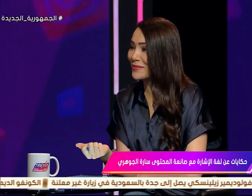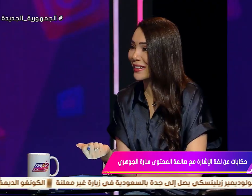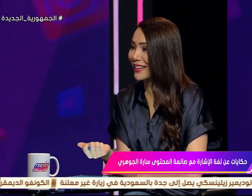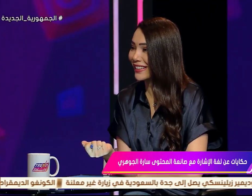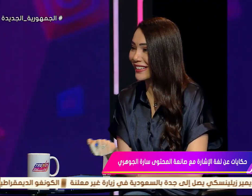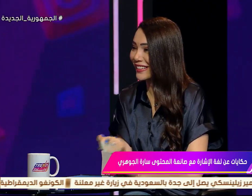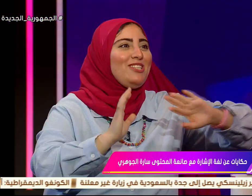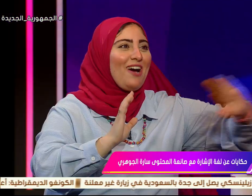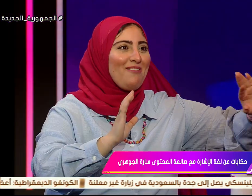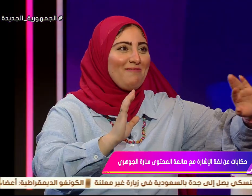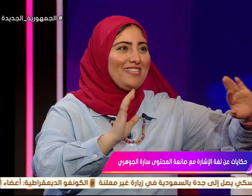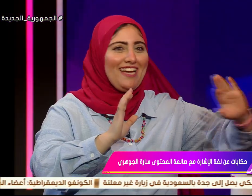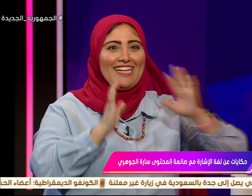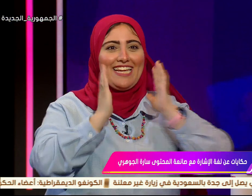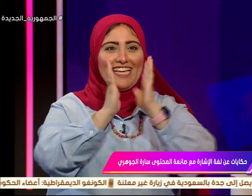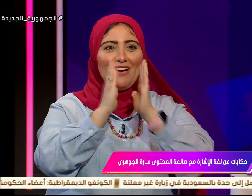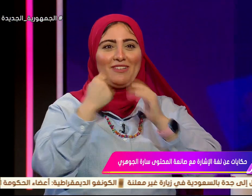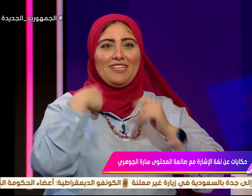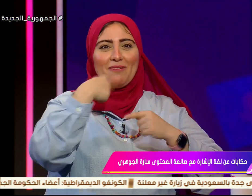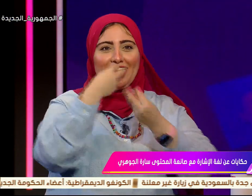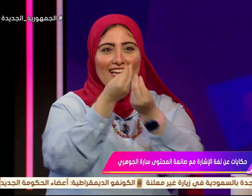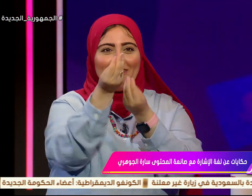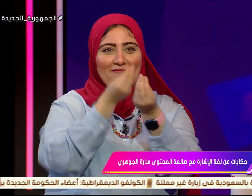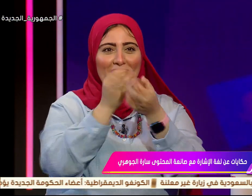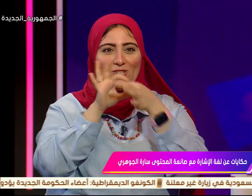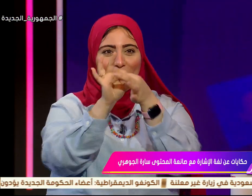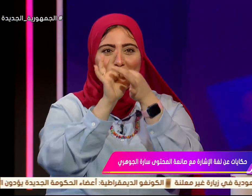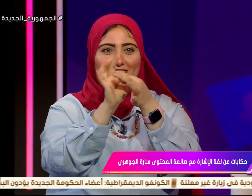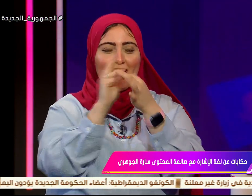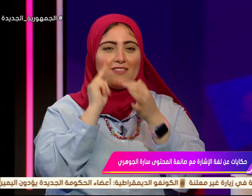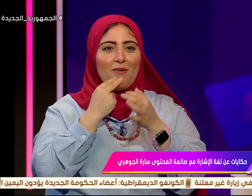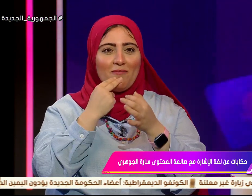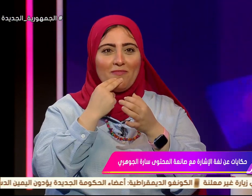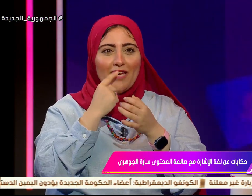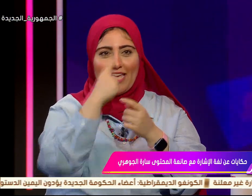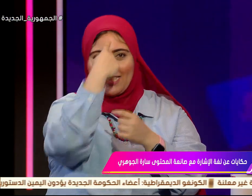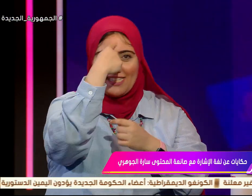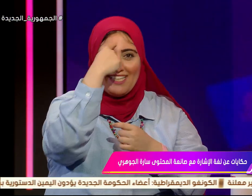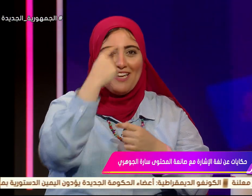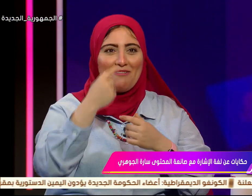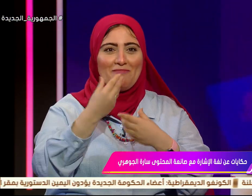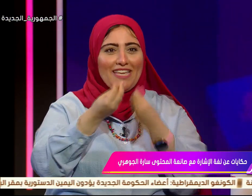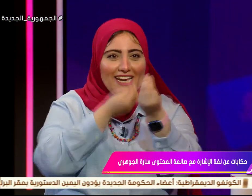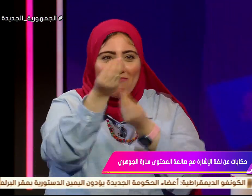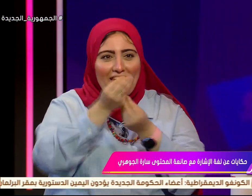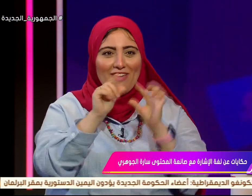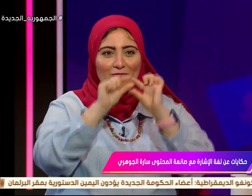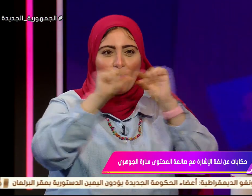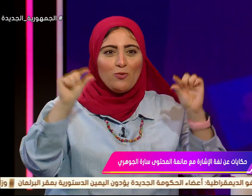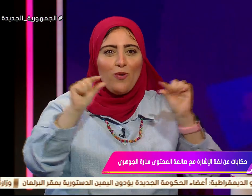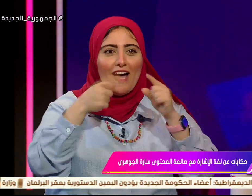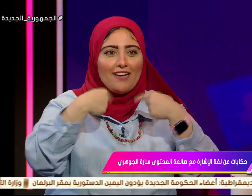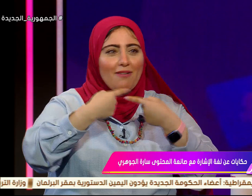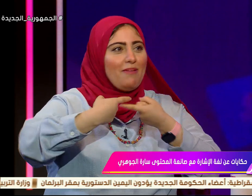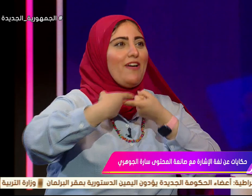الكلمه؟ انا ماليش دعوه بده، انا ليا دعوه ان انا بتكلم مع شخص اصم هندي بيتكلم معايا في موضوع انا